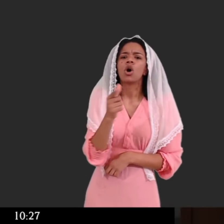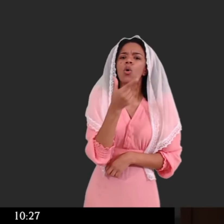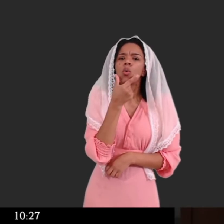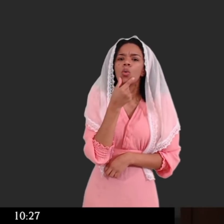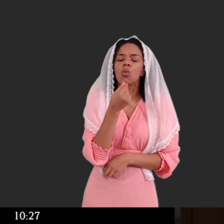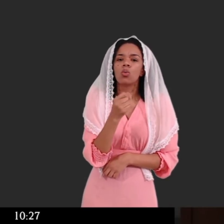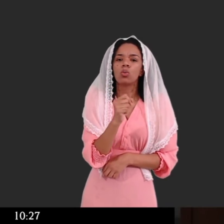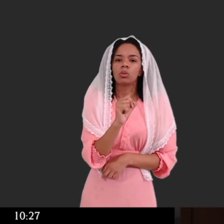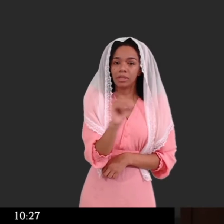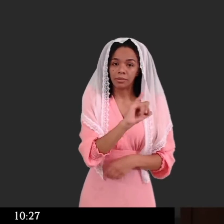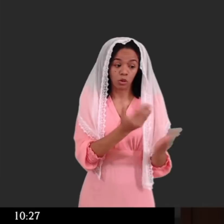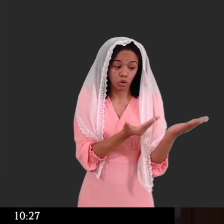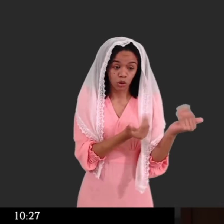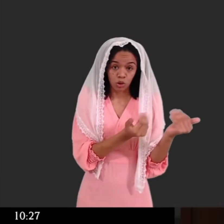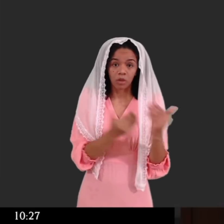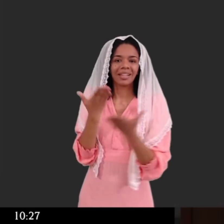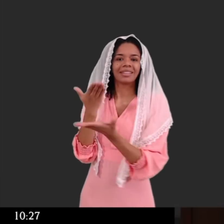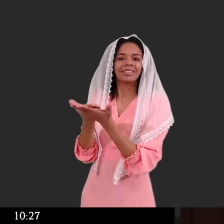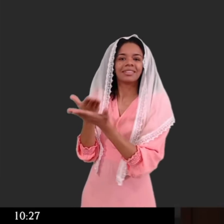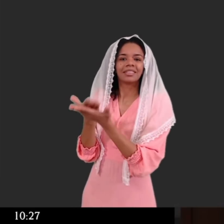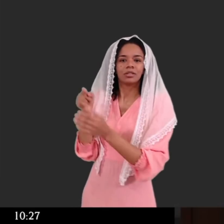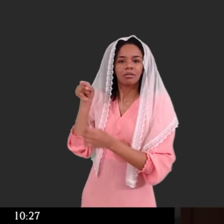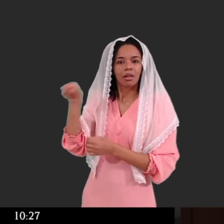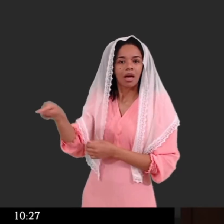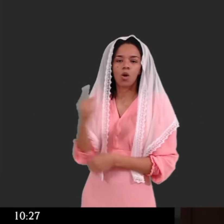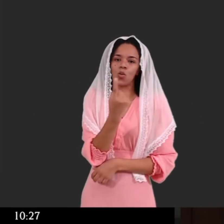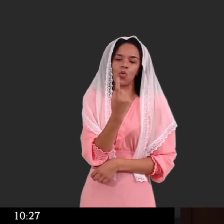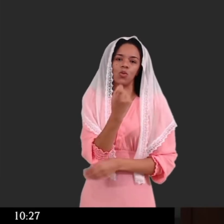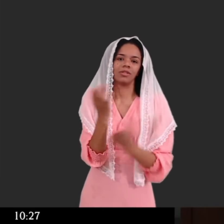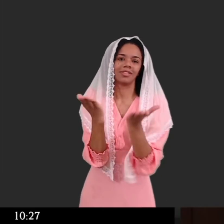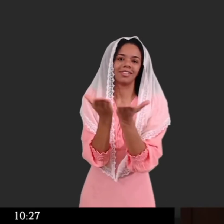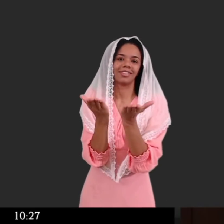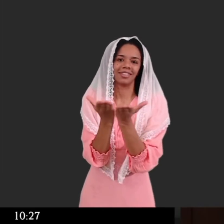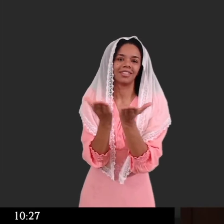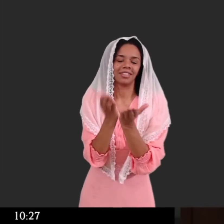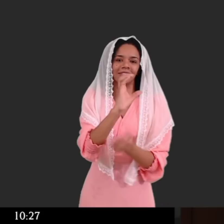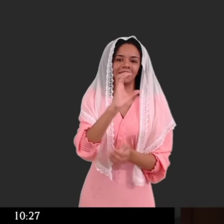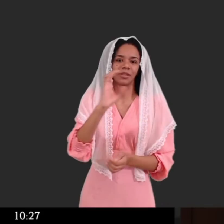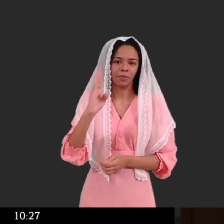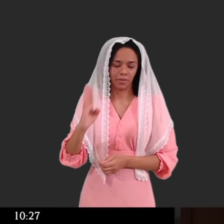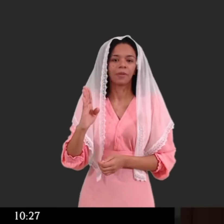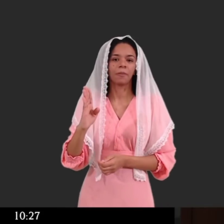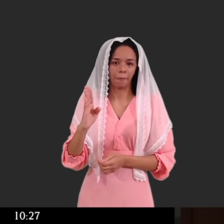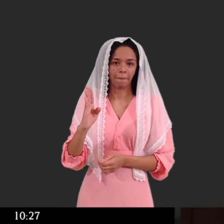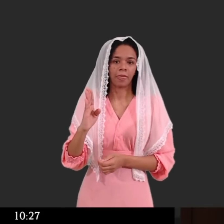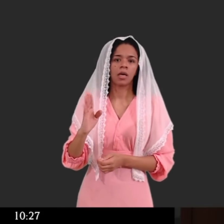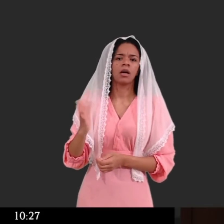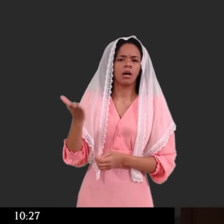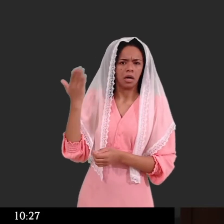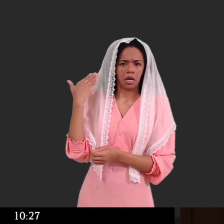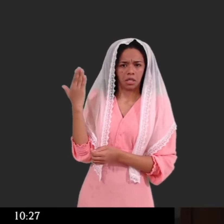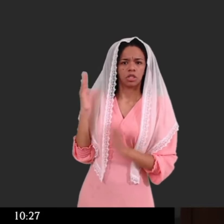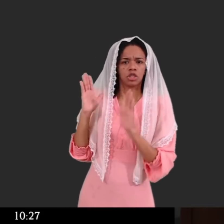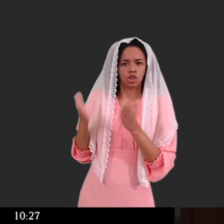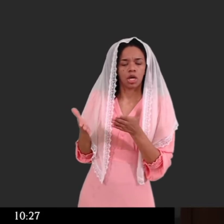estuda medicina lá. Já tivemos um pouquinho mais, mas os